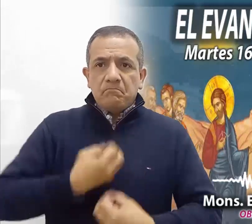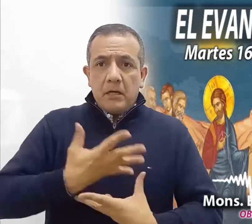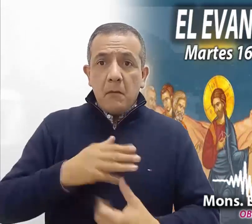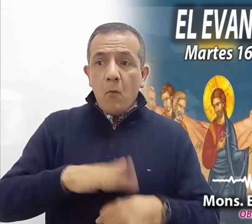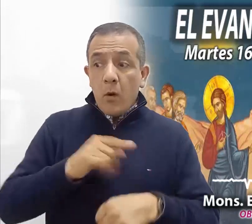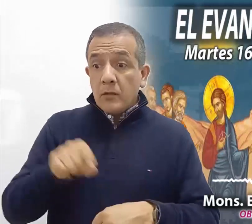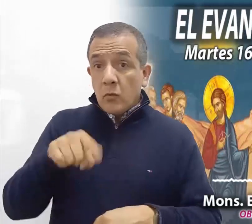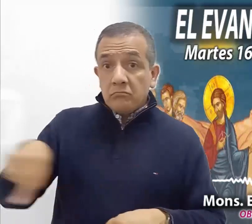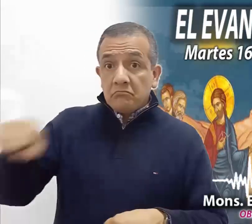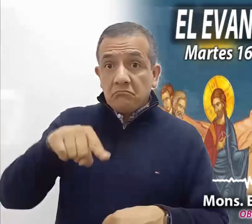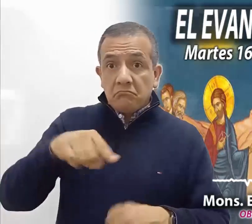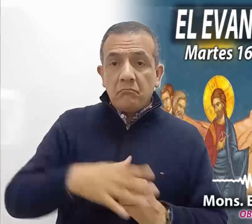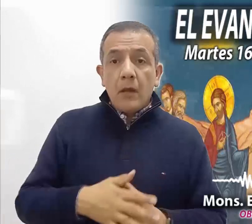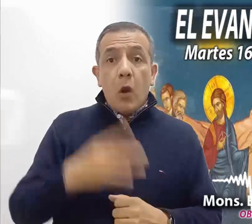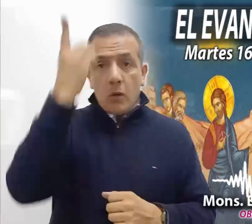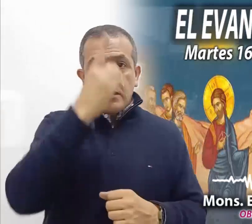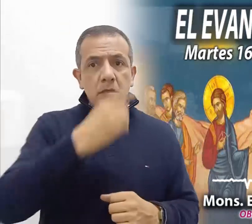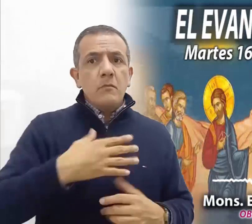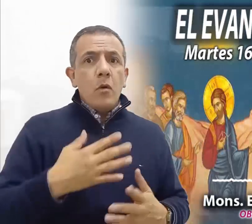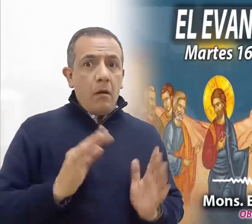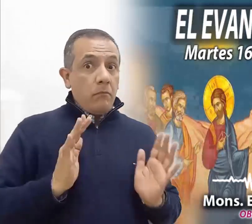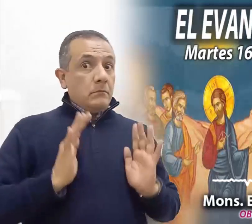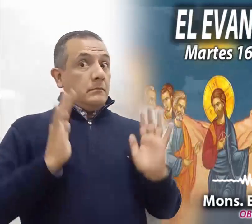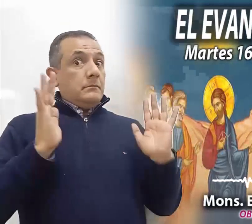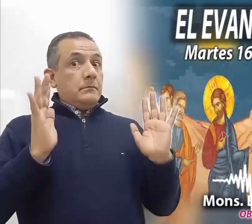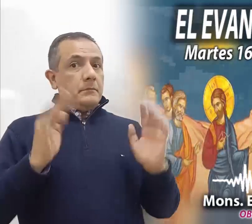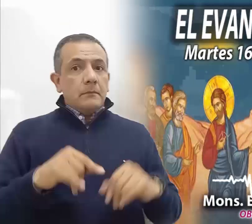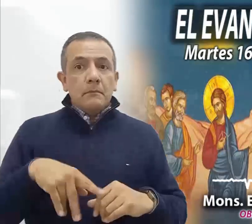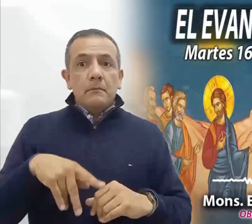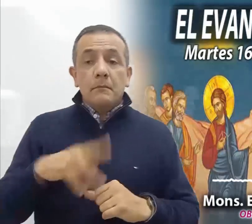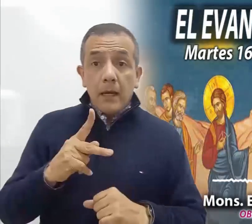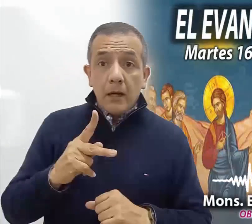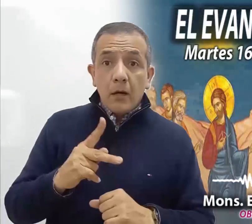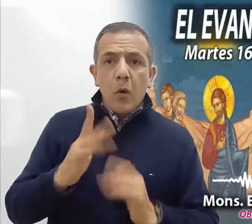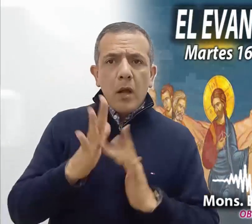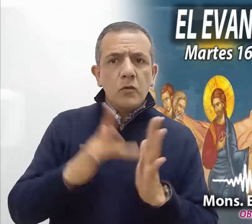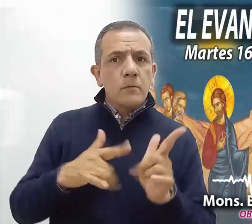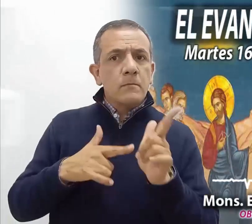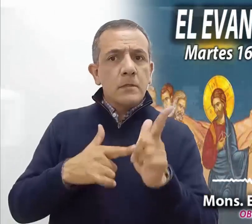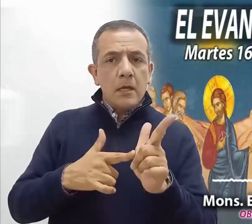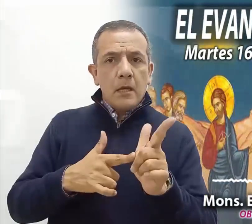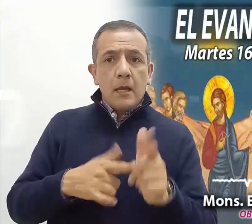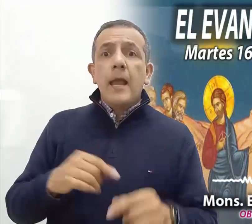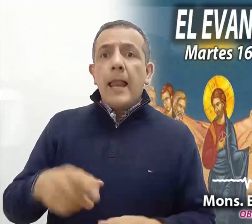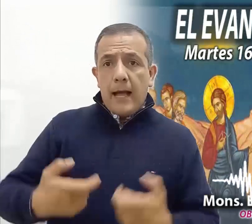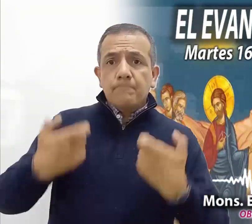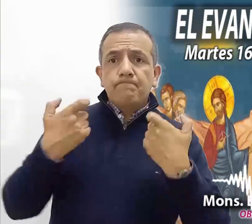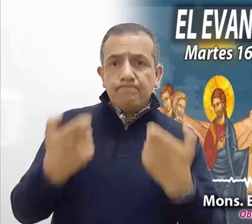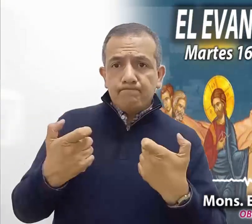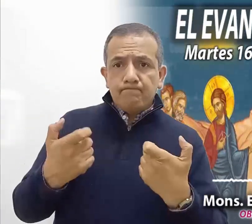discípulos. Pero Jesús no quita el dedo del renglón. La riqueza corrompe el corazón de los